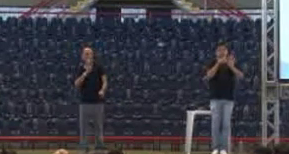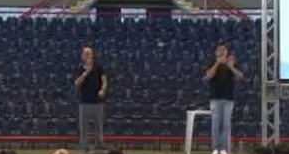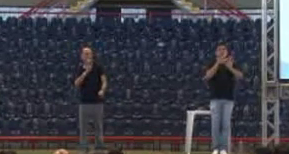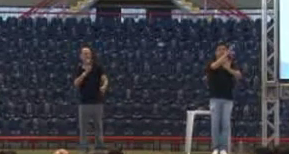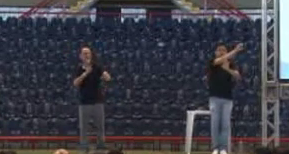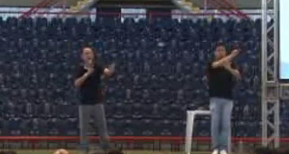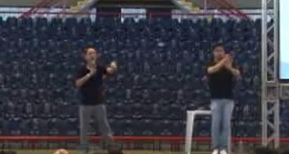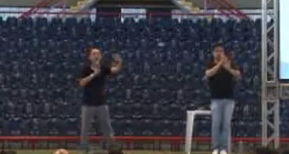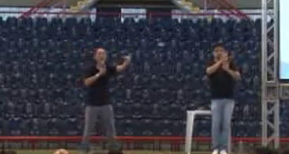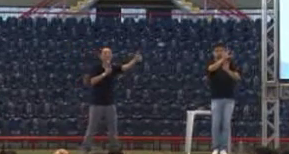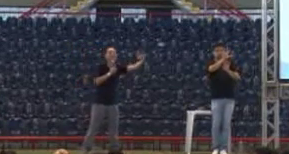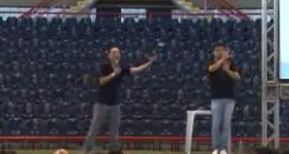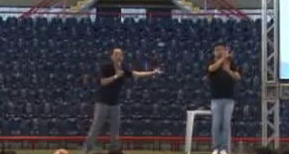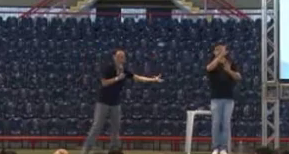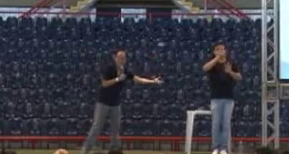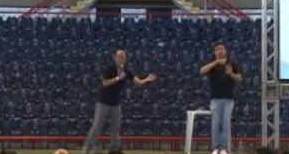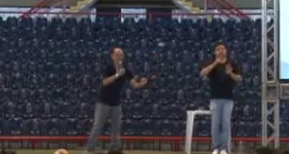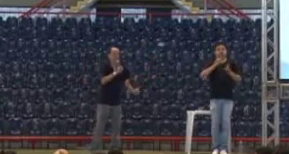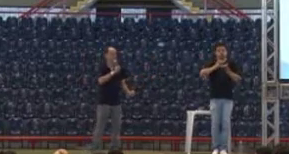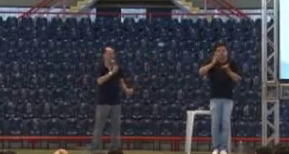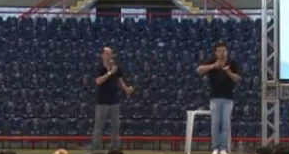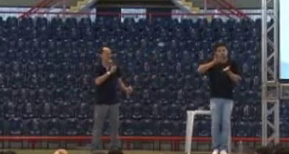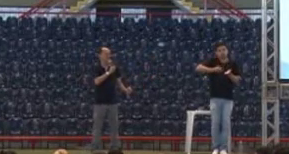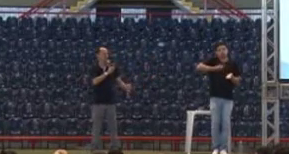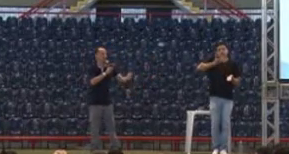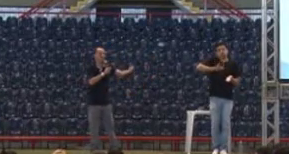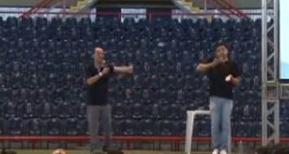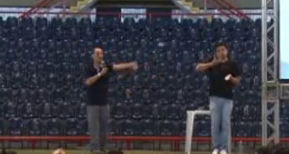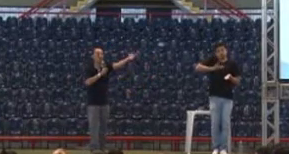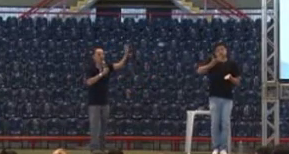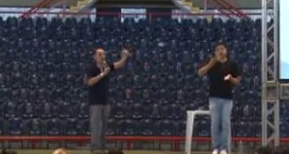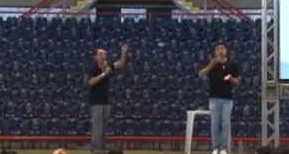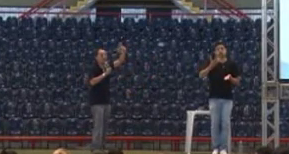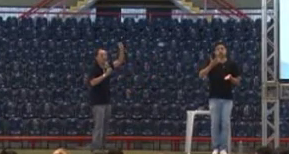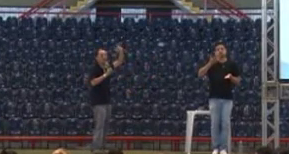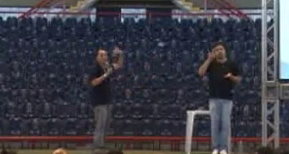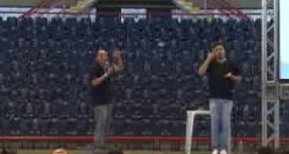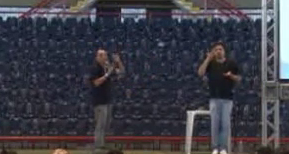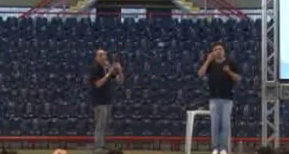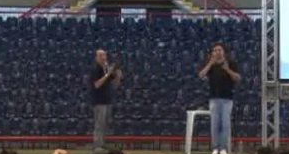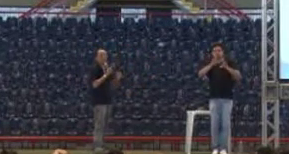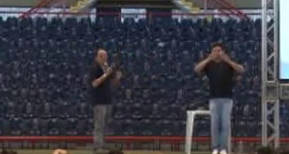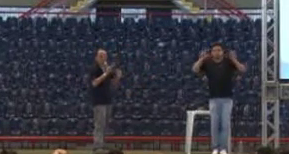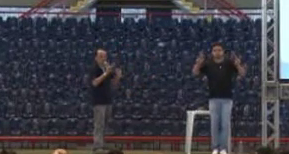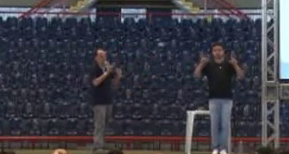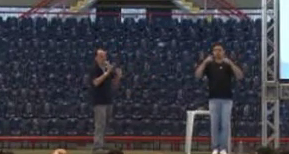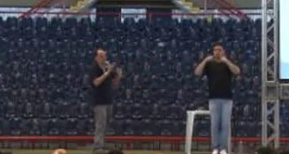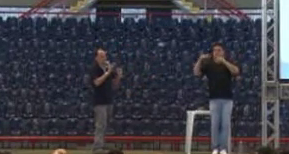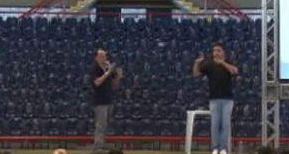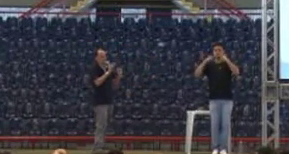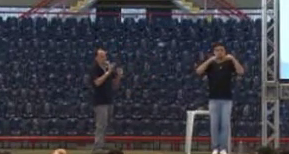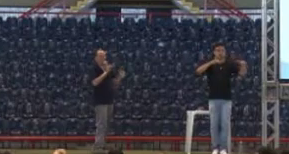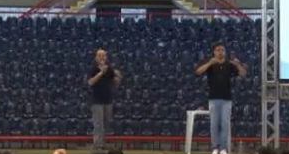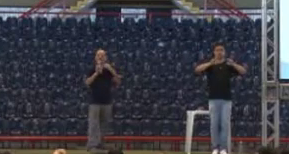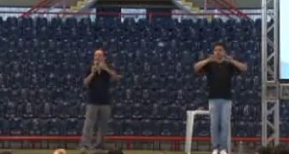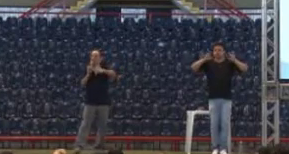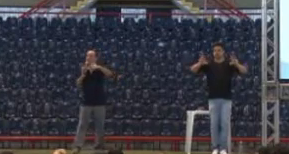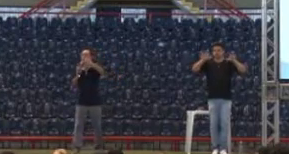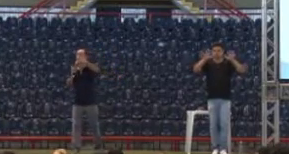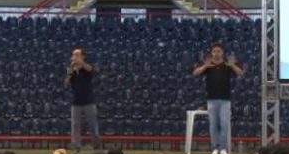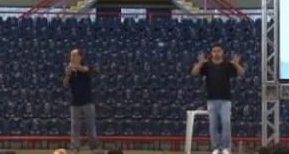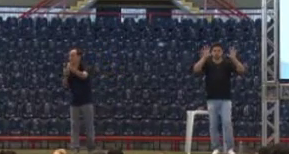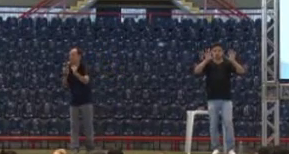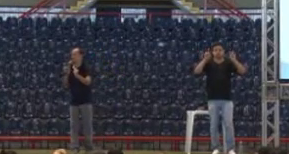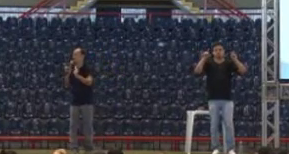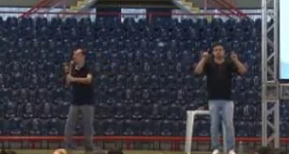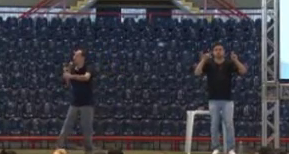de uma obra literária você já tem uma outra abordagem de linguagem você já tem uma